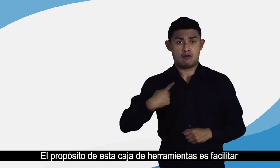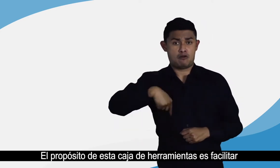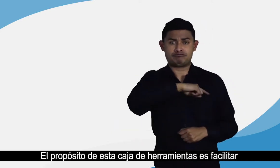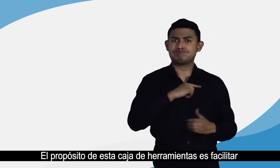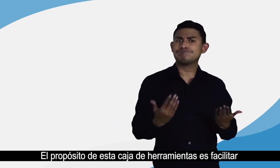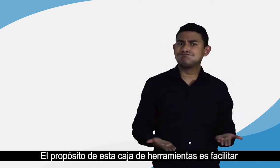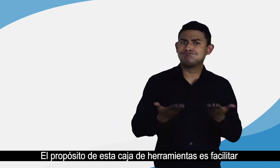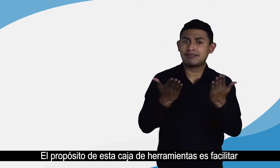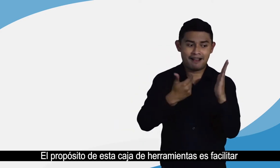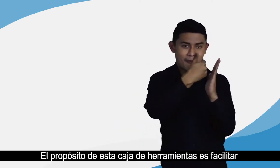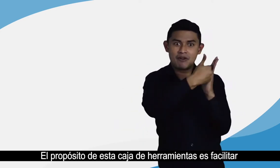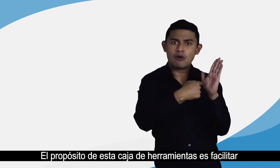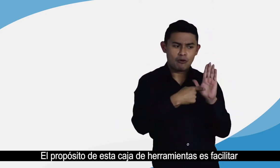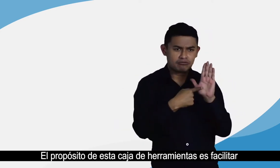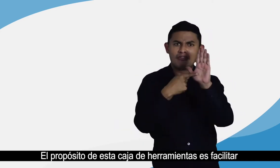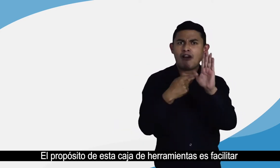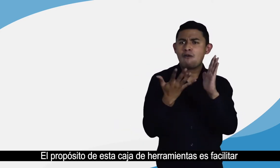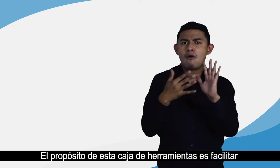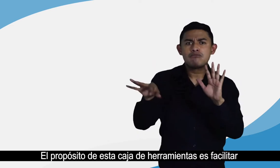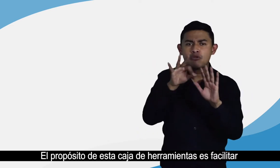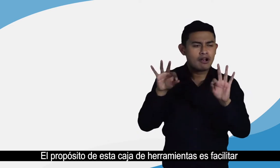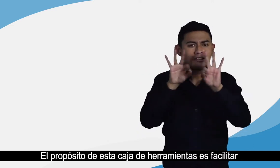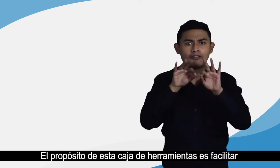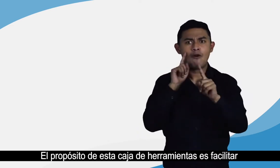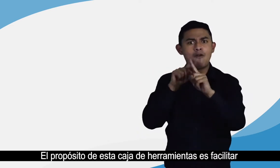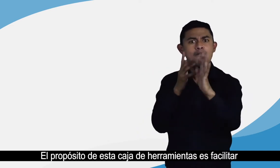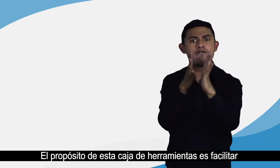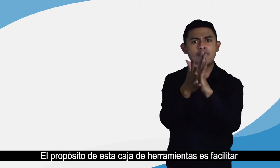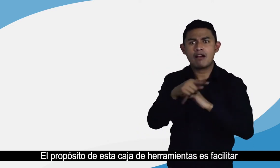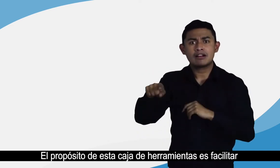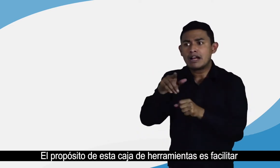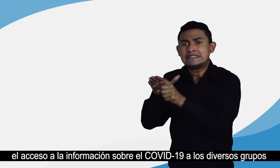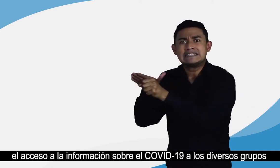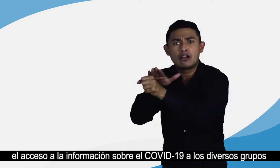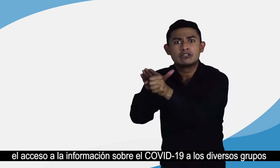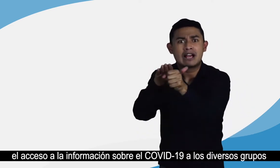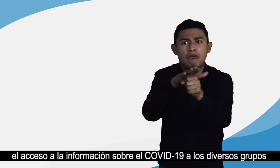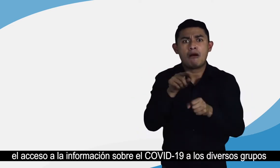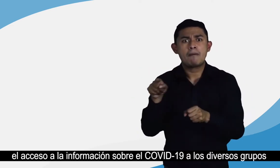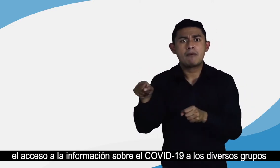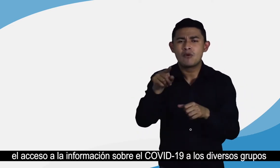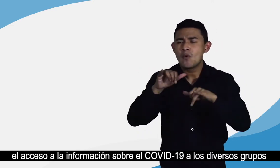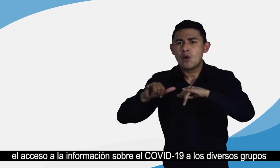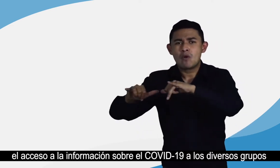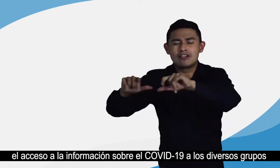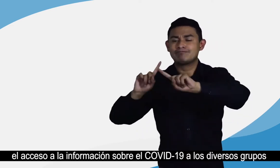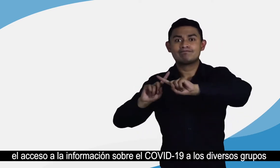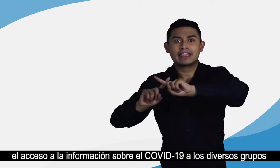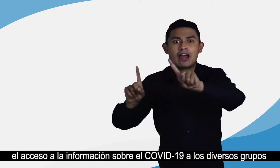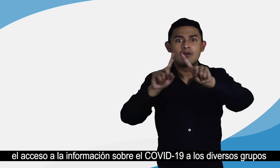El propósito de esta caja de herramientas es facilitar el acceso a la información sobre el COVID